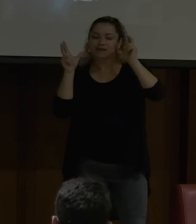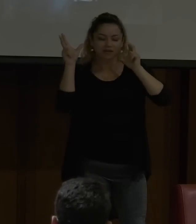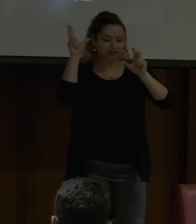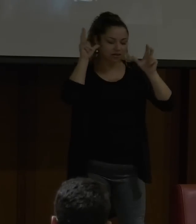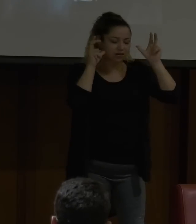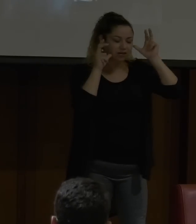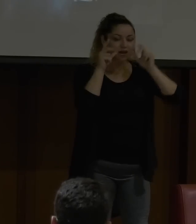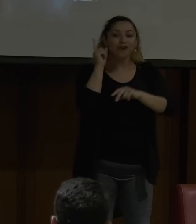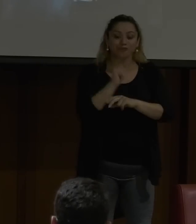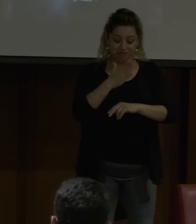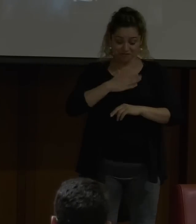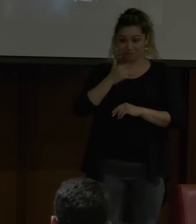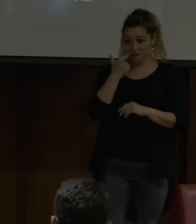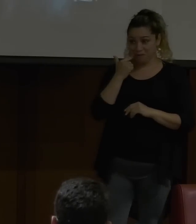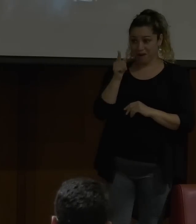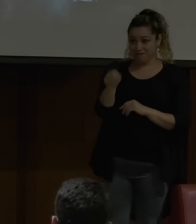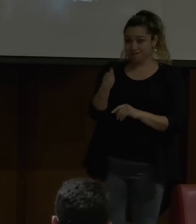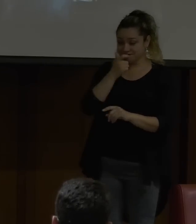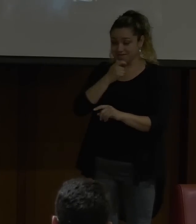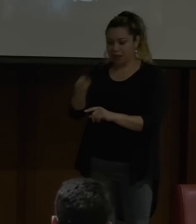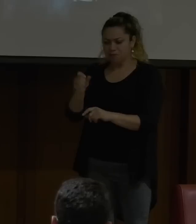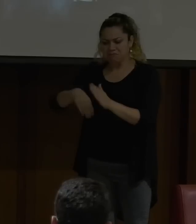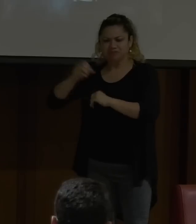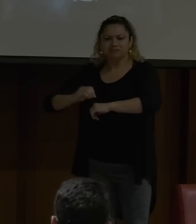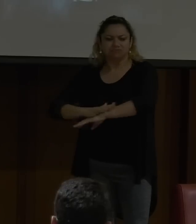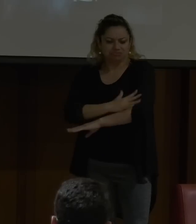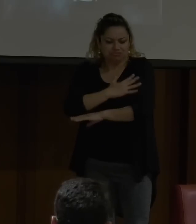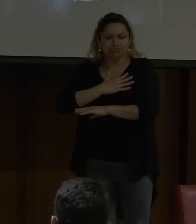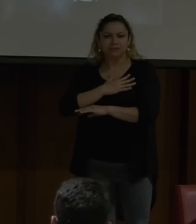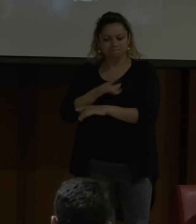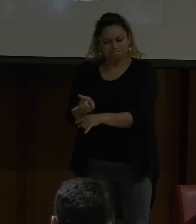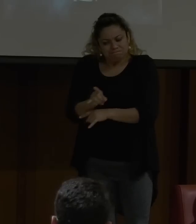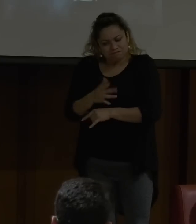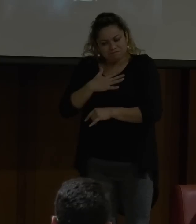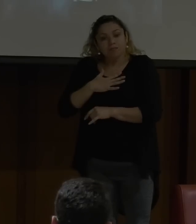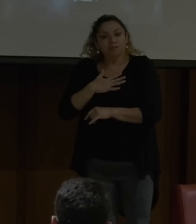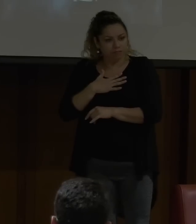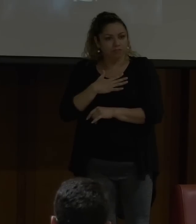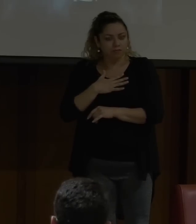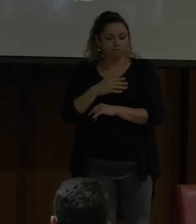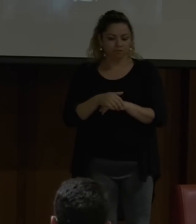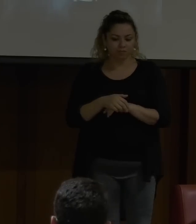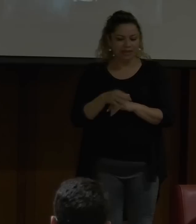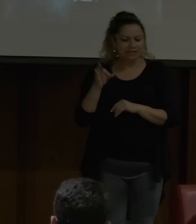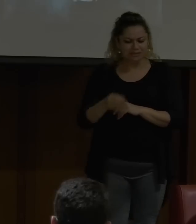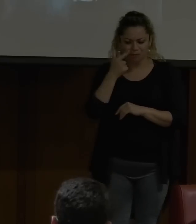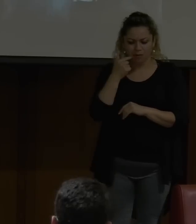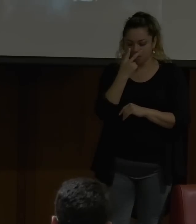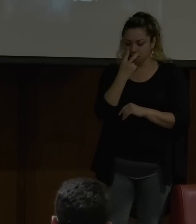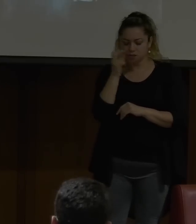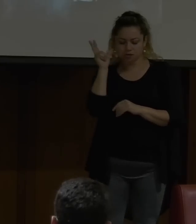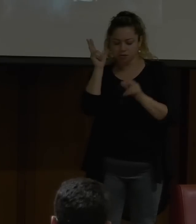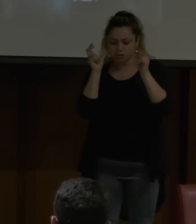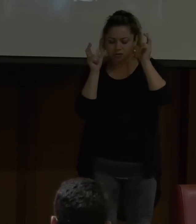padre, de ahí la sensibilidad de mi querido padre, que todos esos sonidos